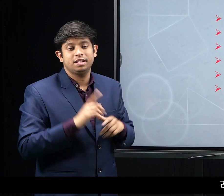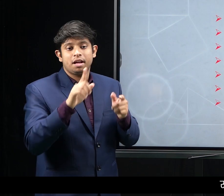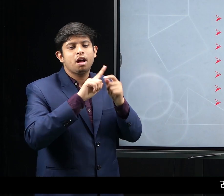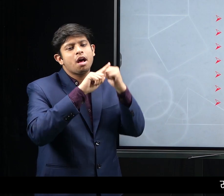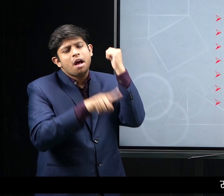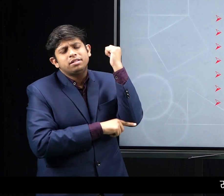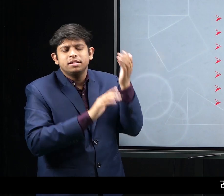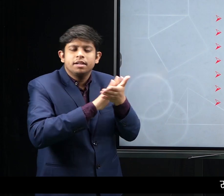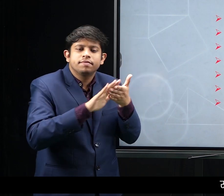समाप्त,